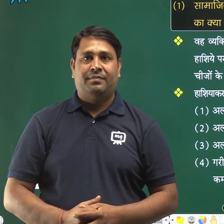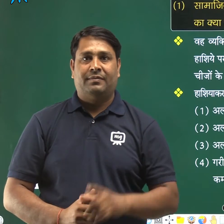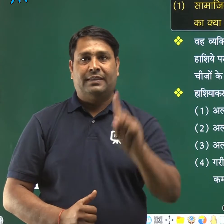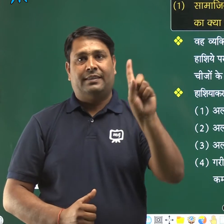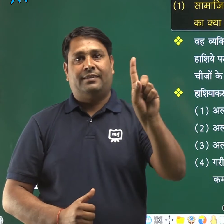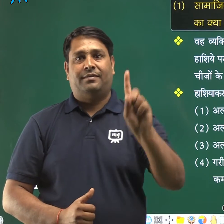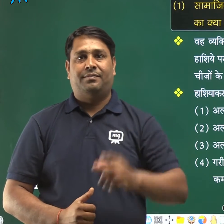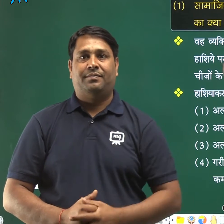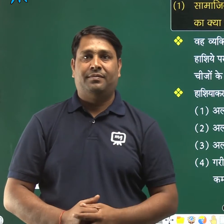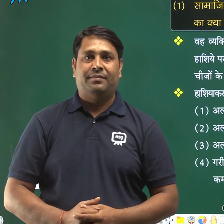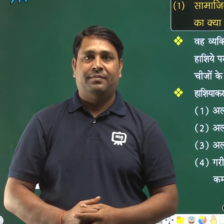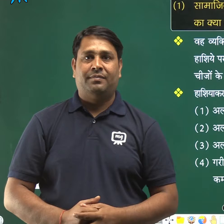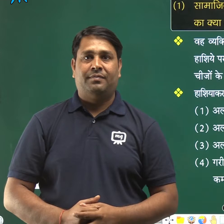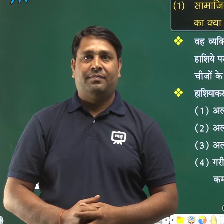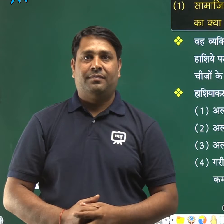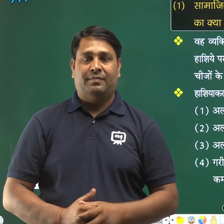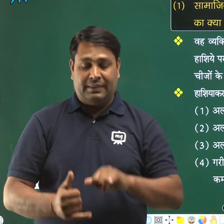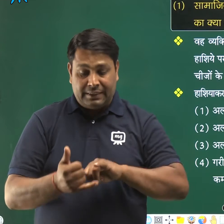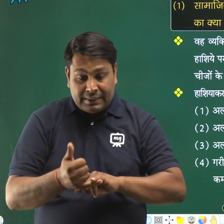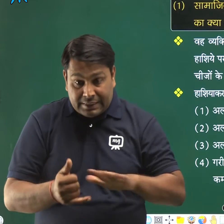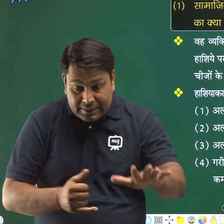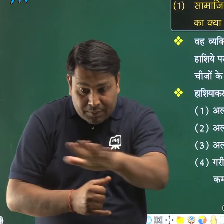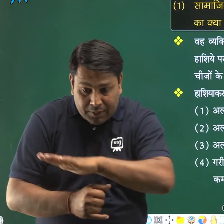1। सामाजिक रूप से